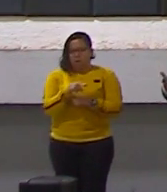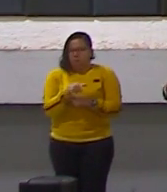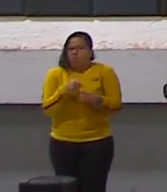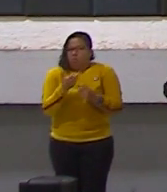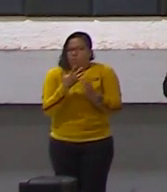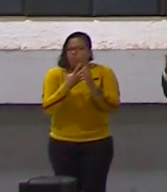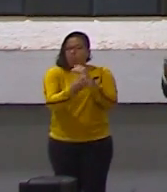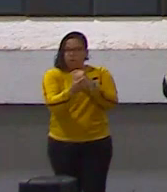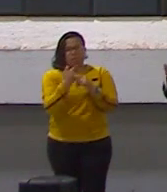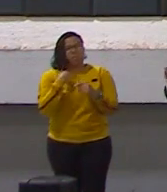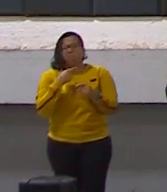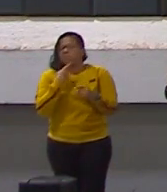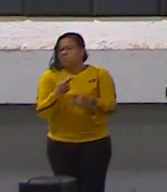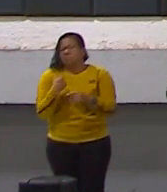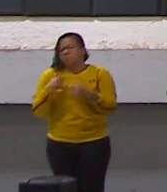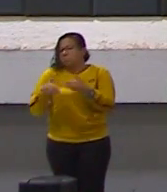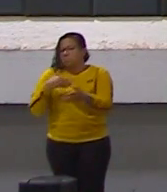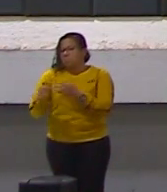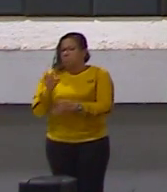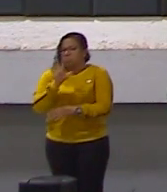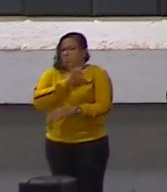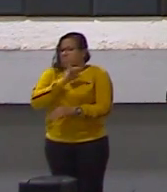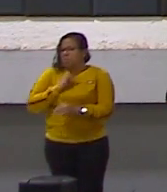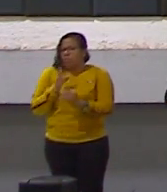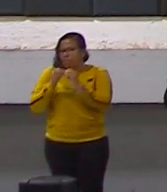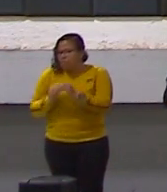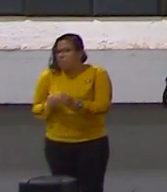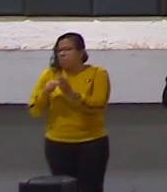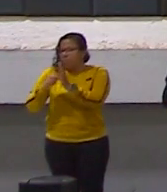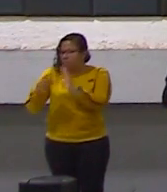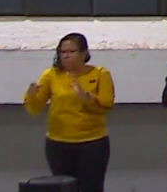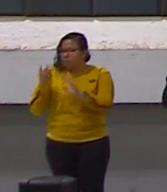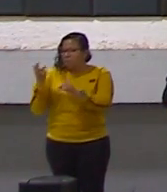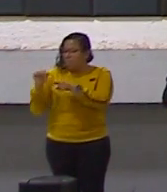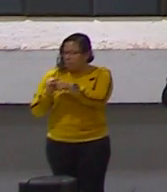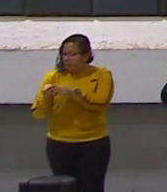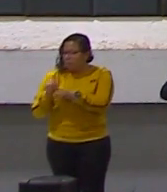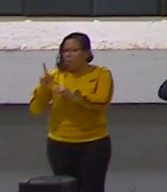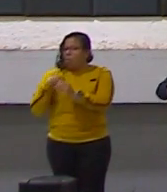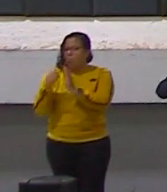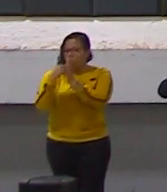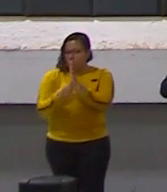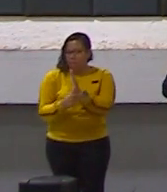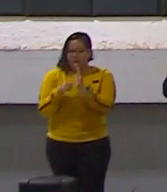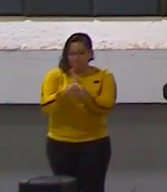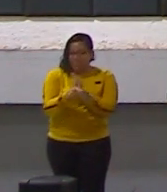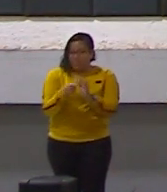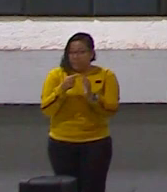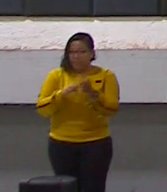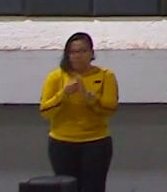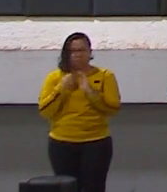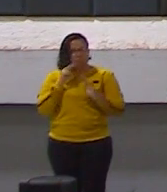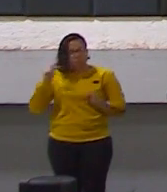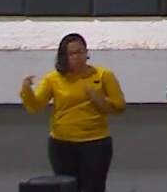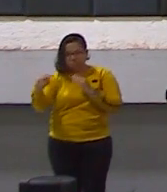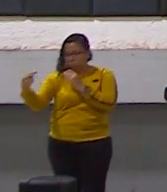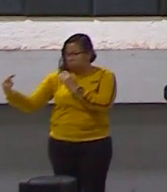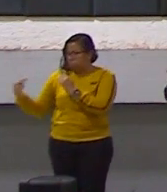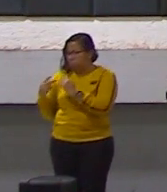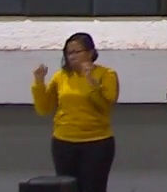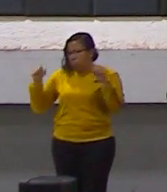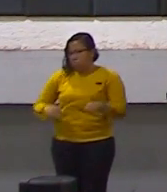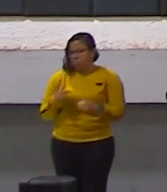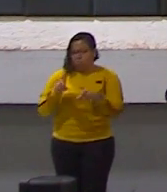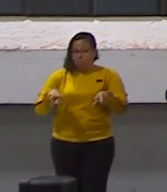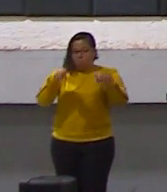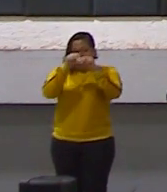fuera independiente de lo que fueran las técnicas o las prácticas o los programas estaba en la vivencia de la